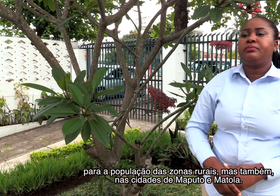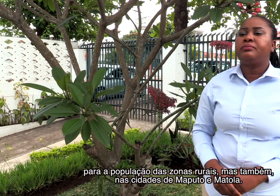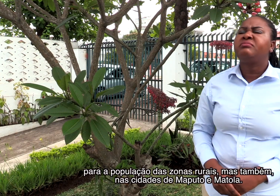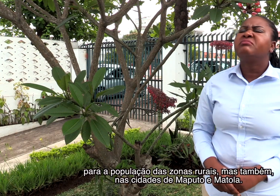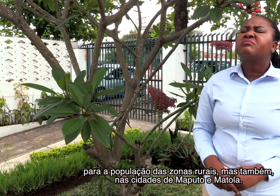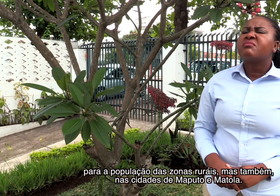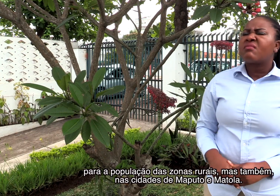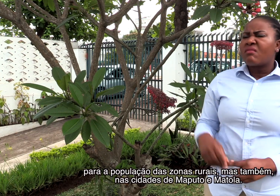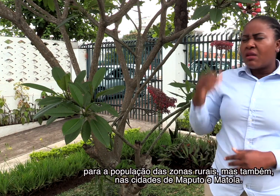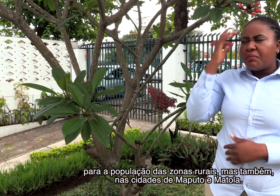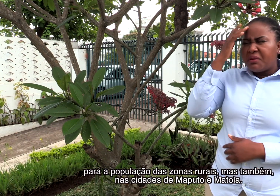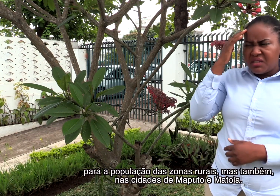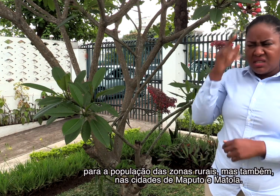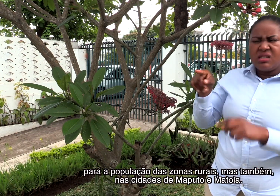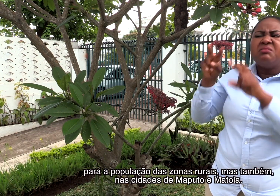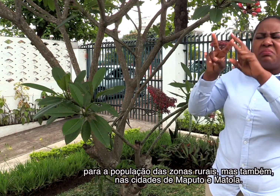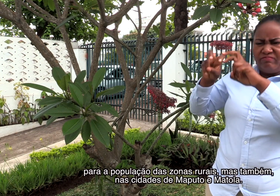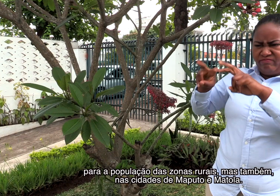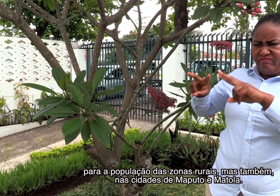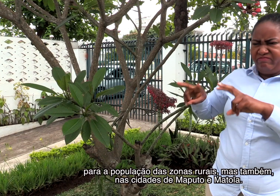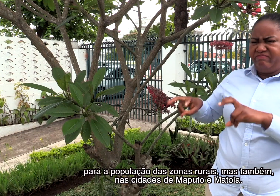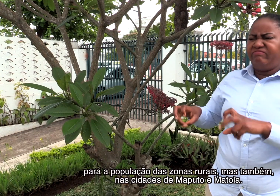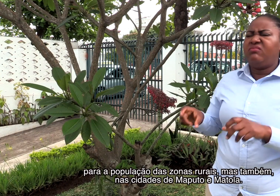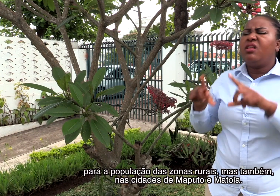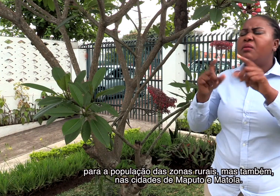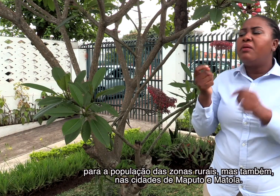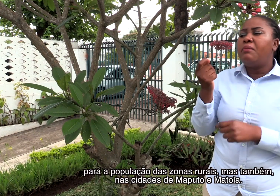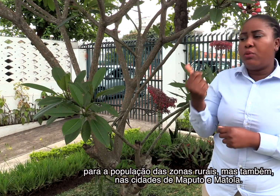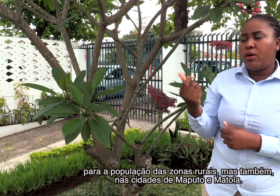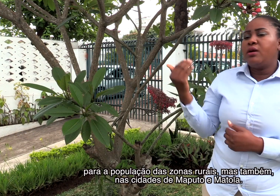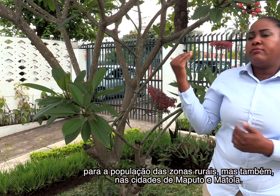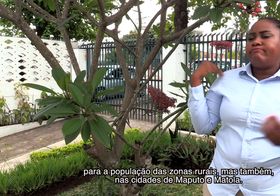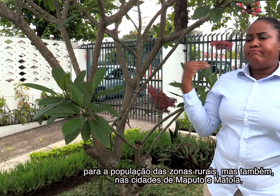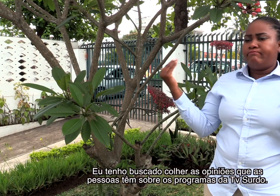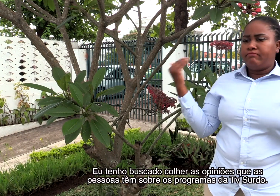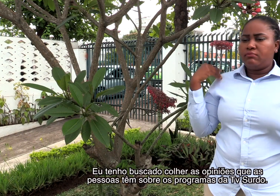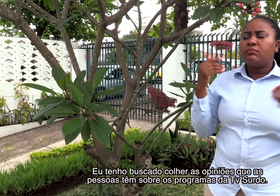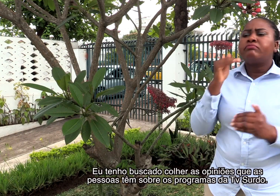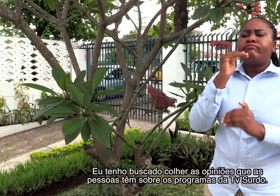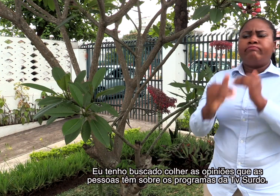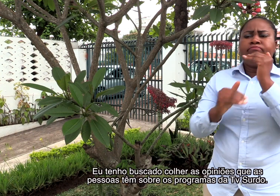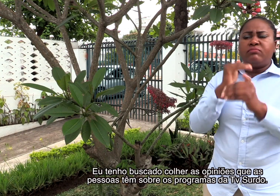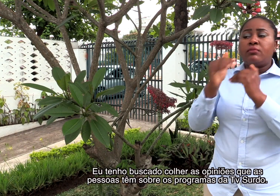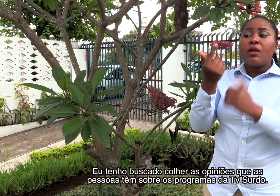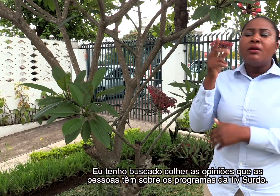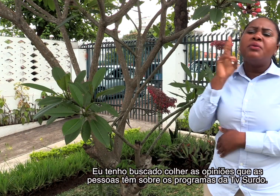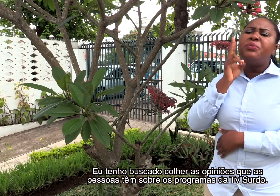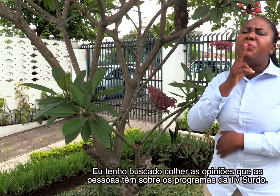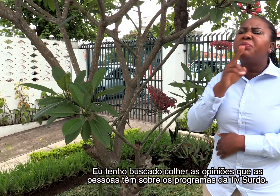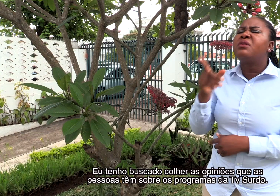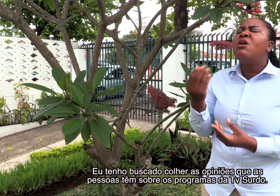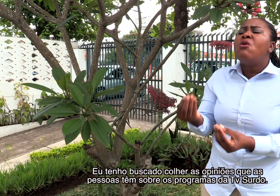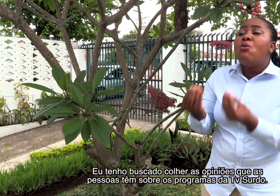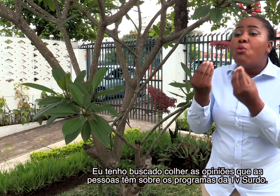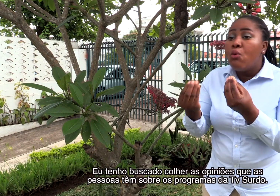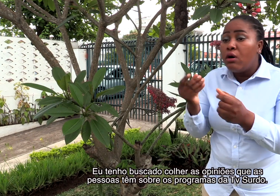para a população das zonas rurais, mas também nas zonas de Maputo e Matola. Eu tenho buscado colher as